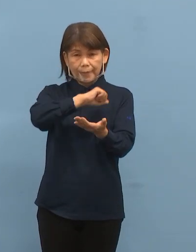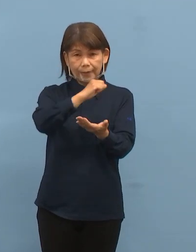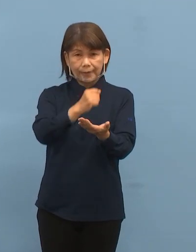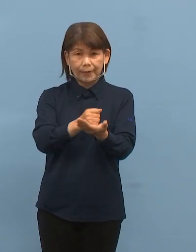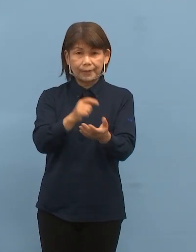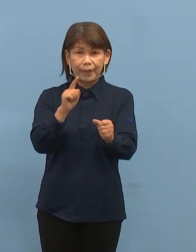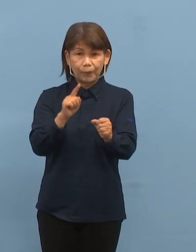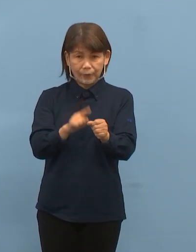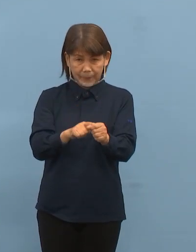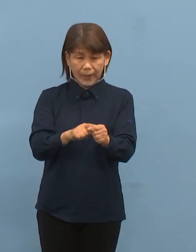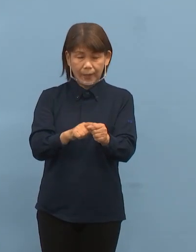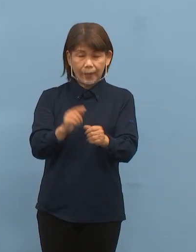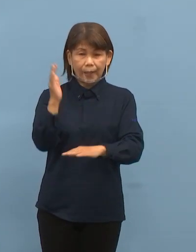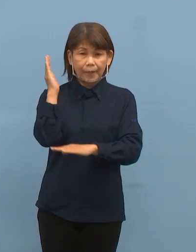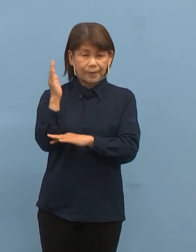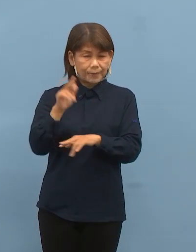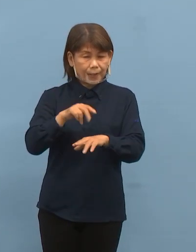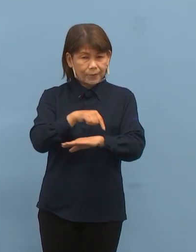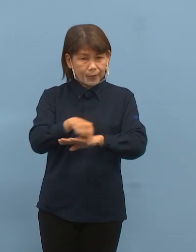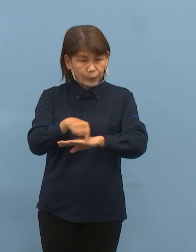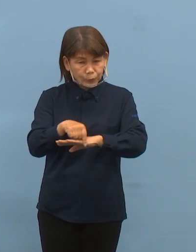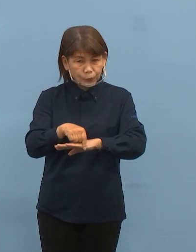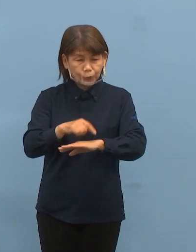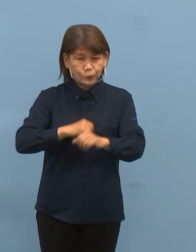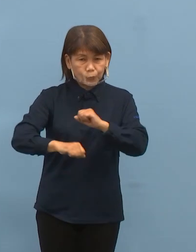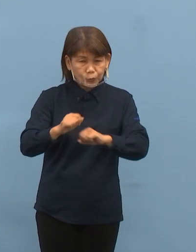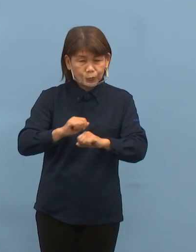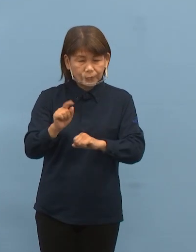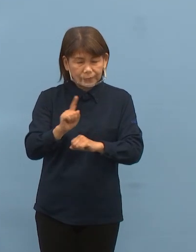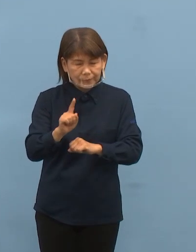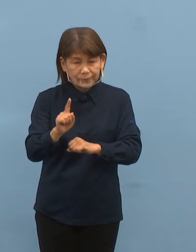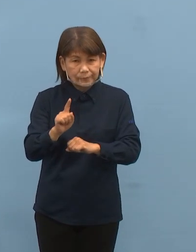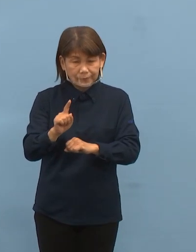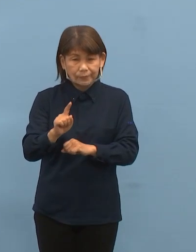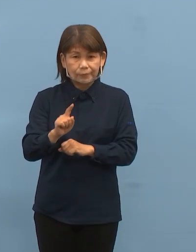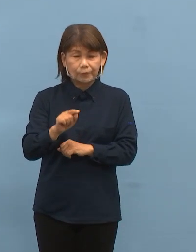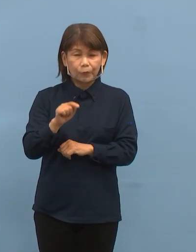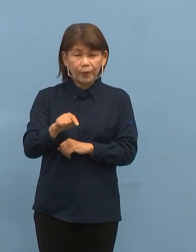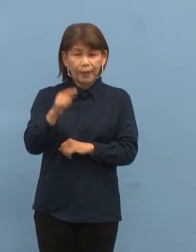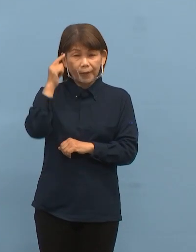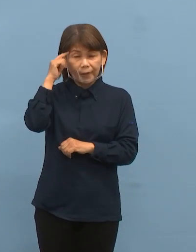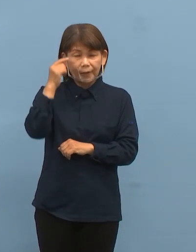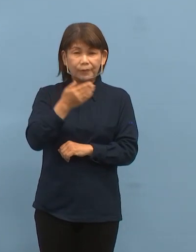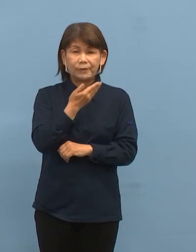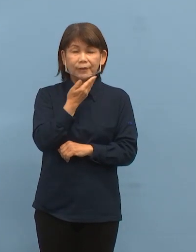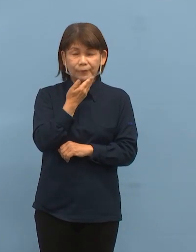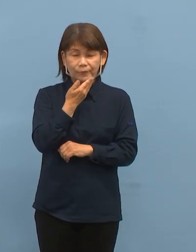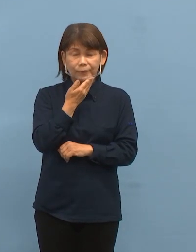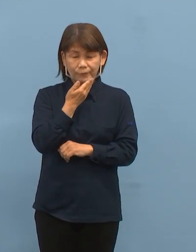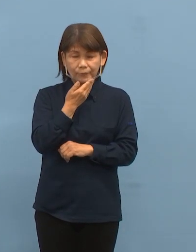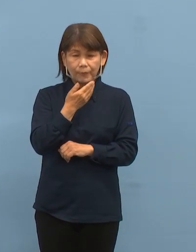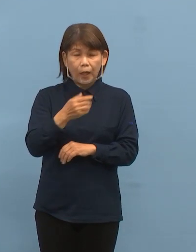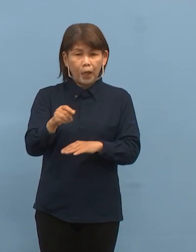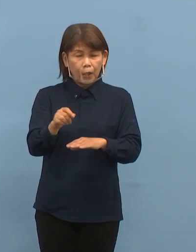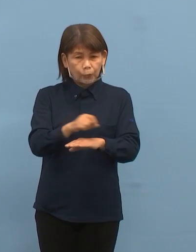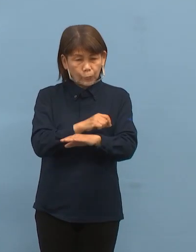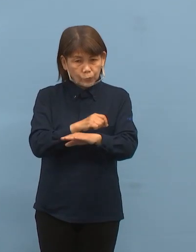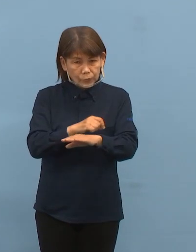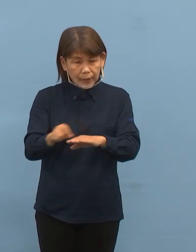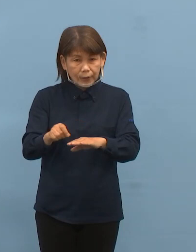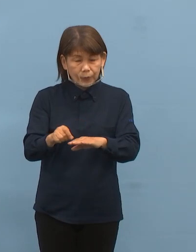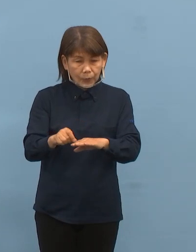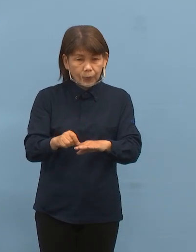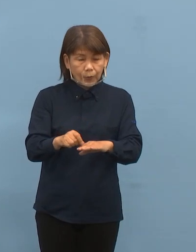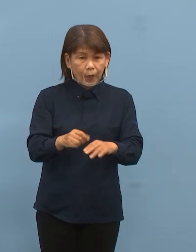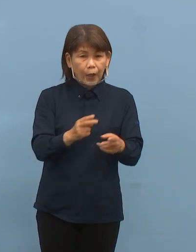どんな政策に取り組んでいくかということがやっぱり重要になってこようかと思うんですけれども、やはりその中では特定の政党とか特定の候補